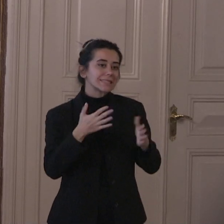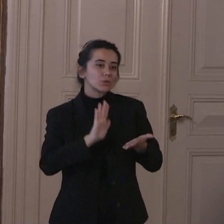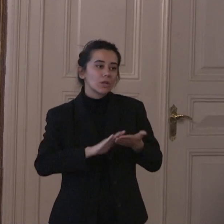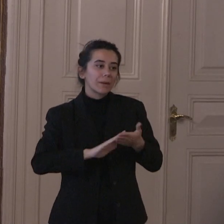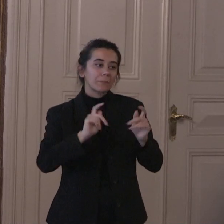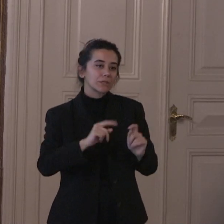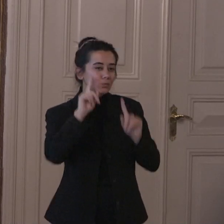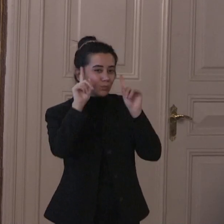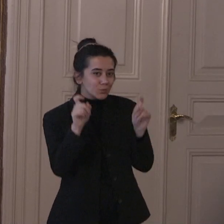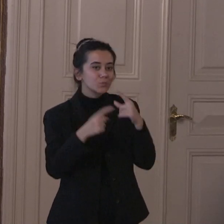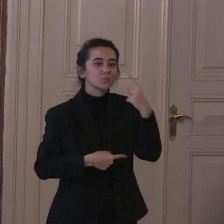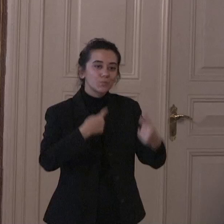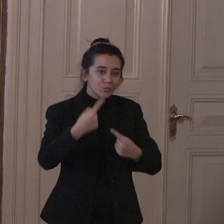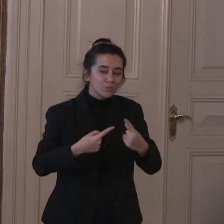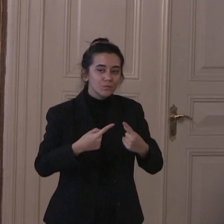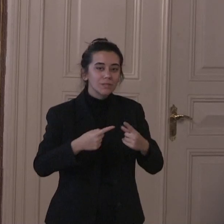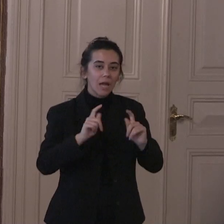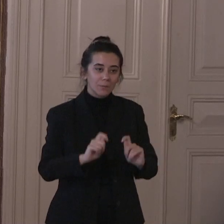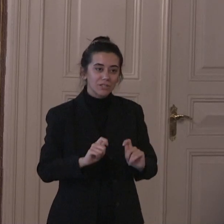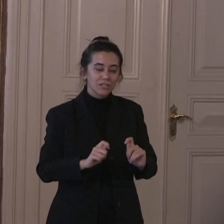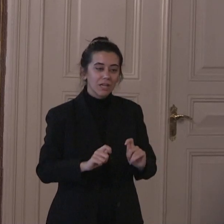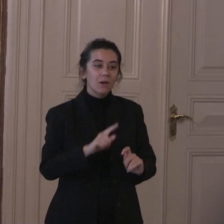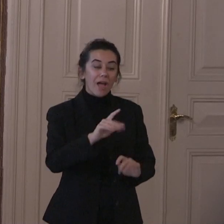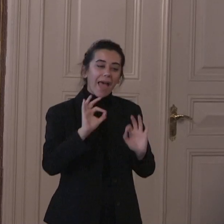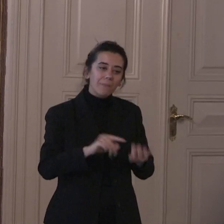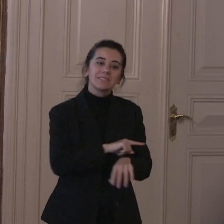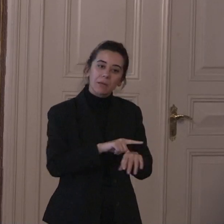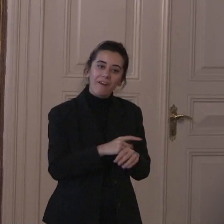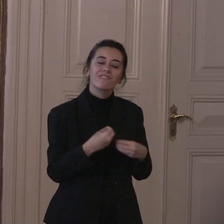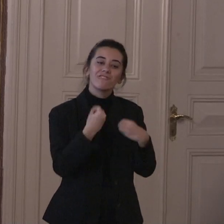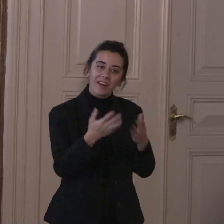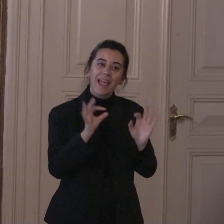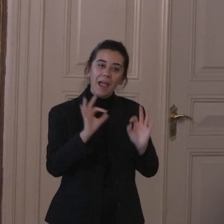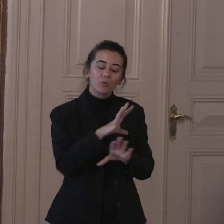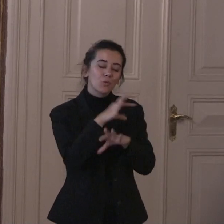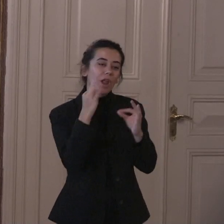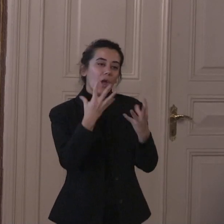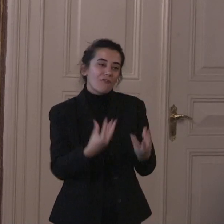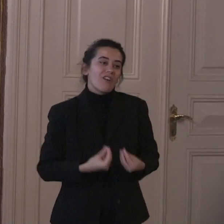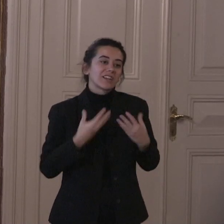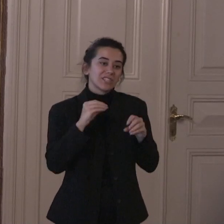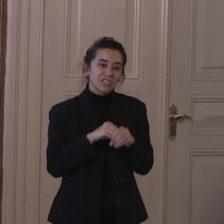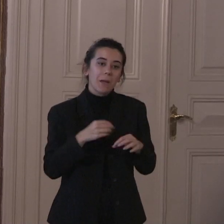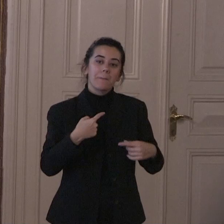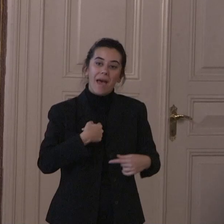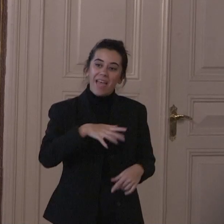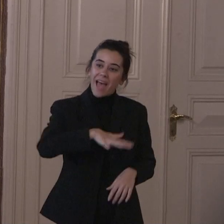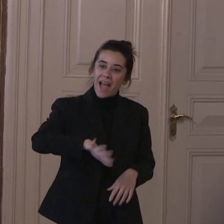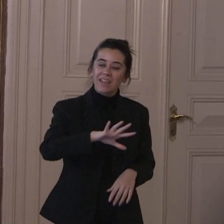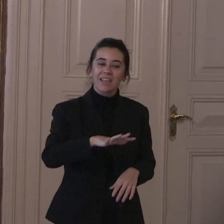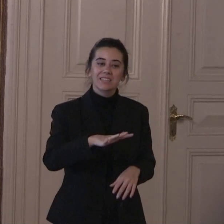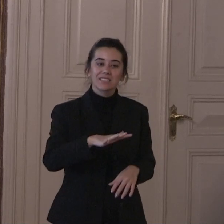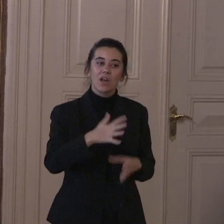vakit ayırdıkları için hem de her zaman bize birer yüze yaklaştıkları için ben huzurlarında tüm